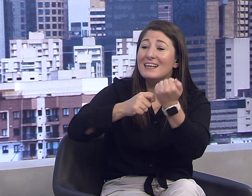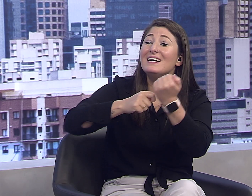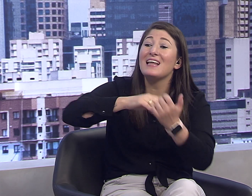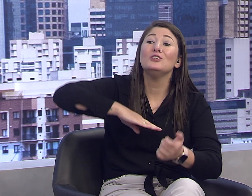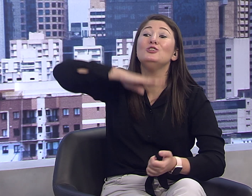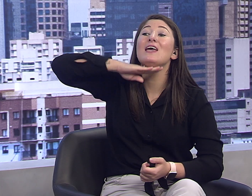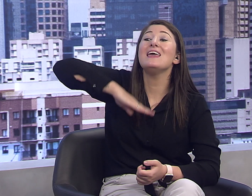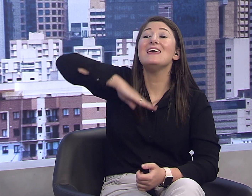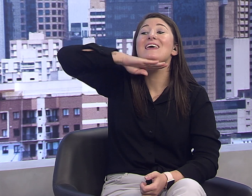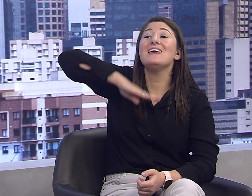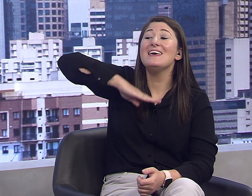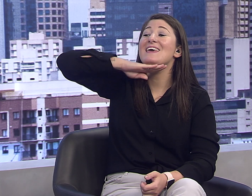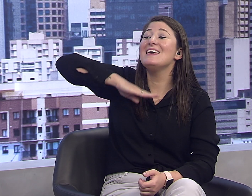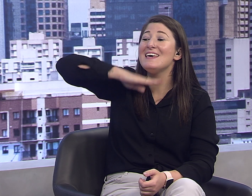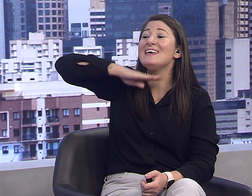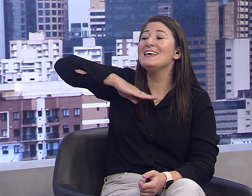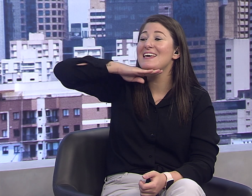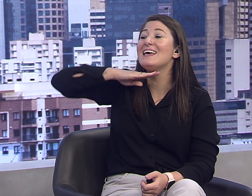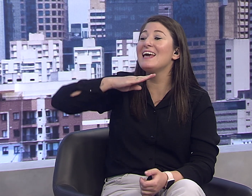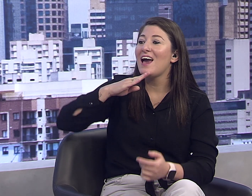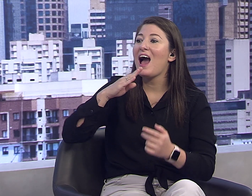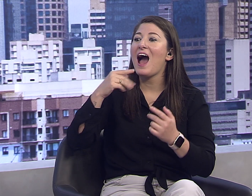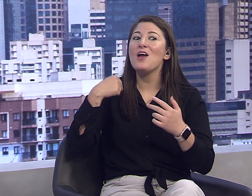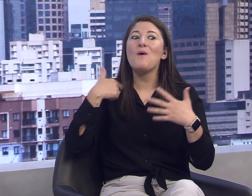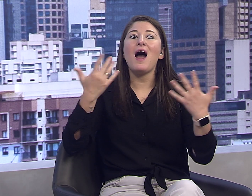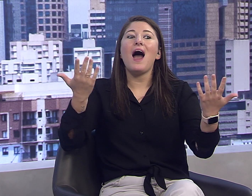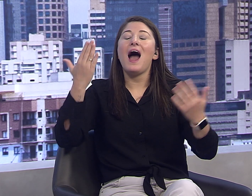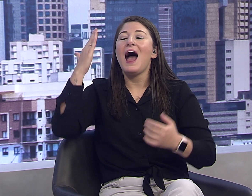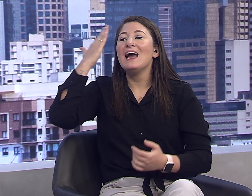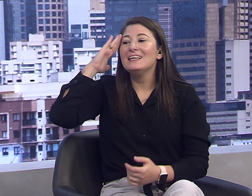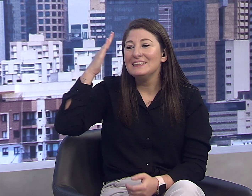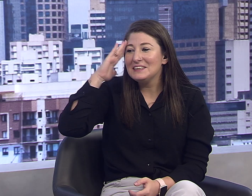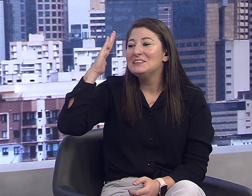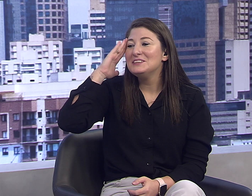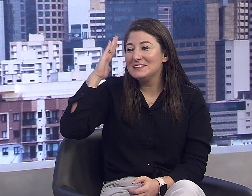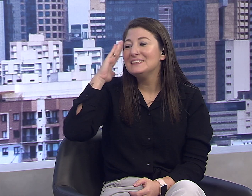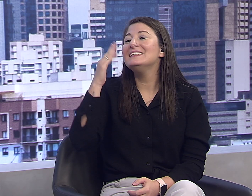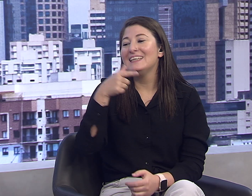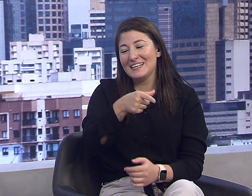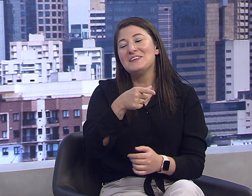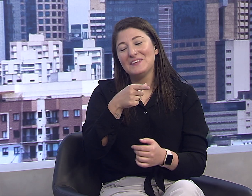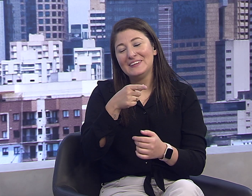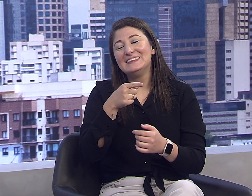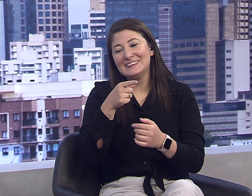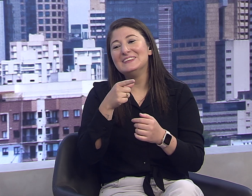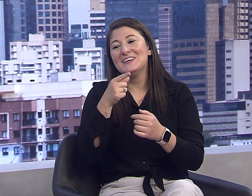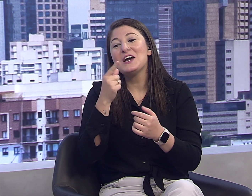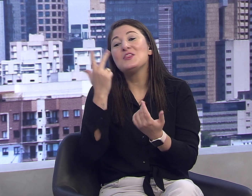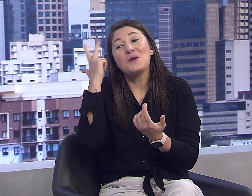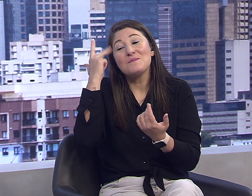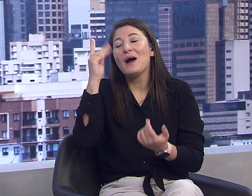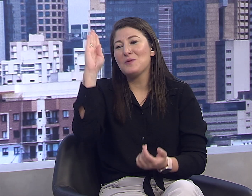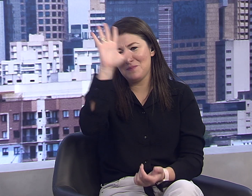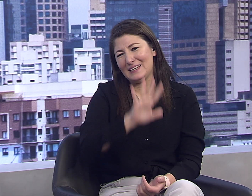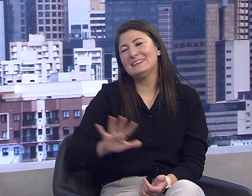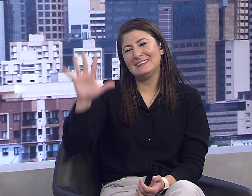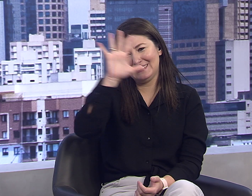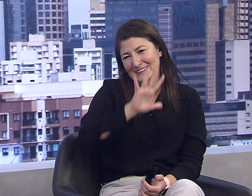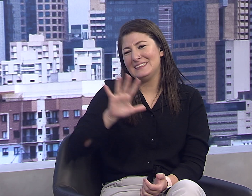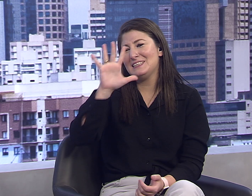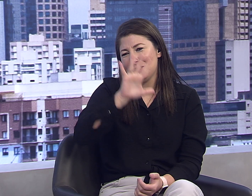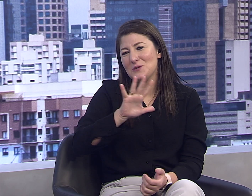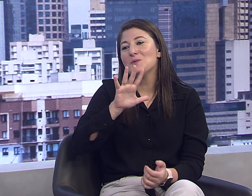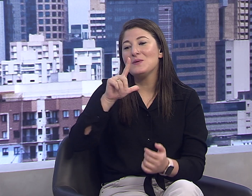celular para usar a bateria, né? Eu preciso colocar o celular para carregar, a bateria está cheia.